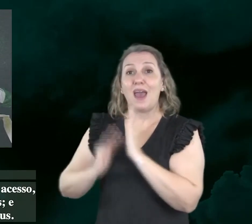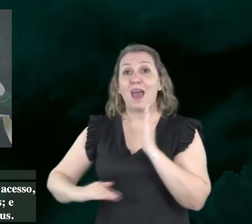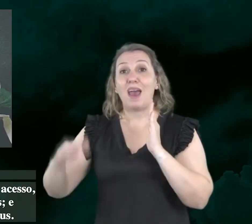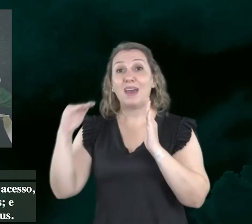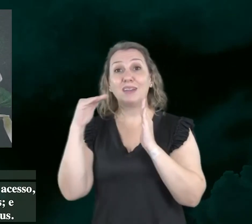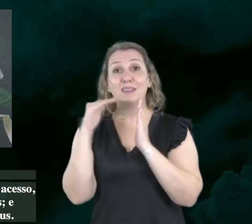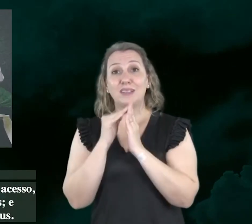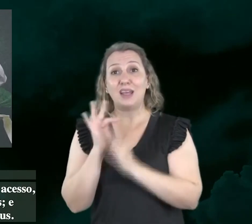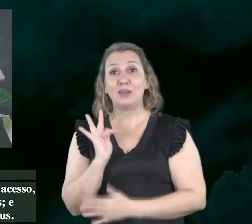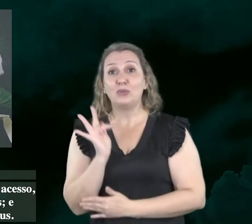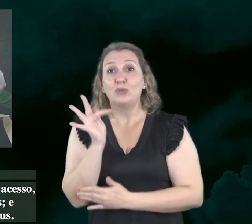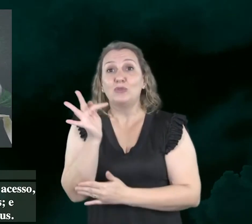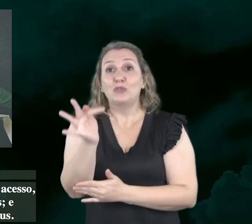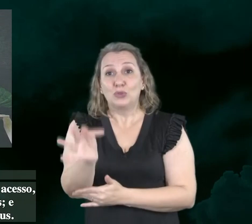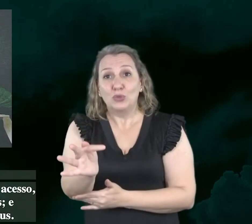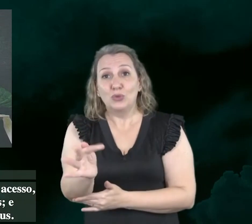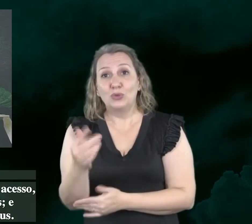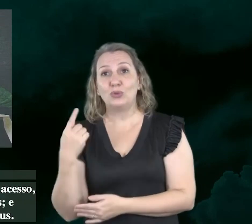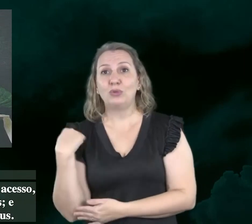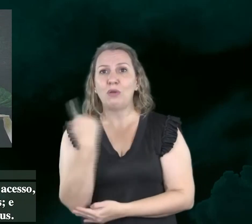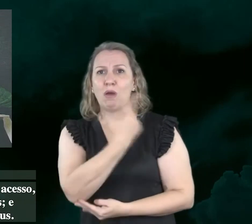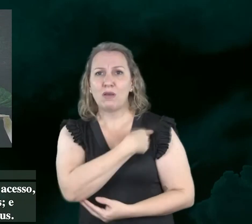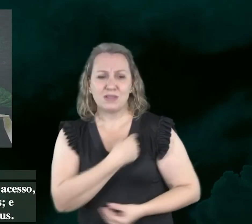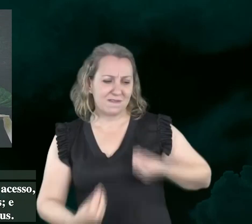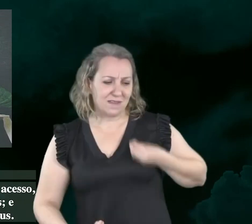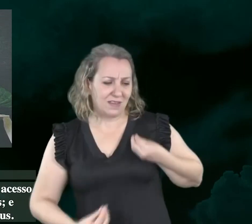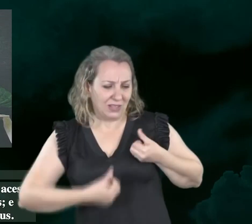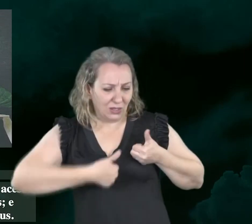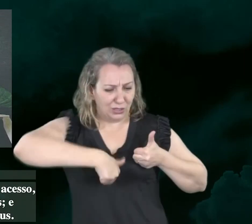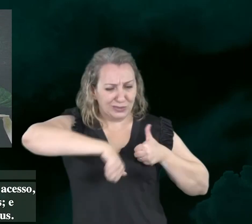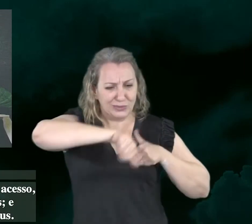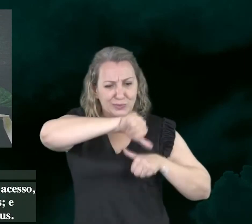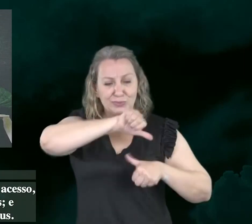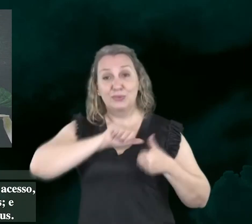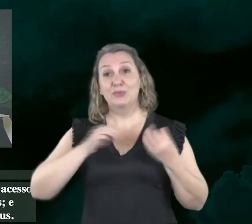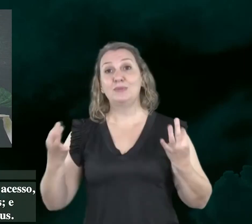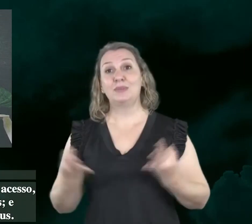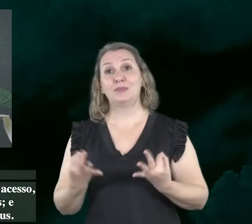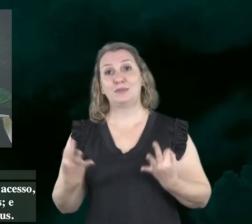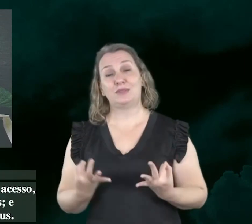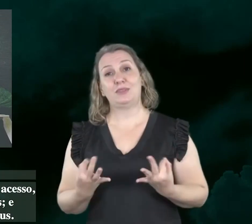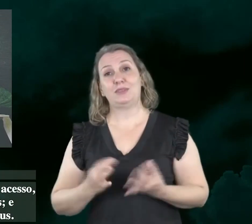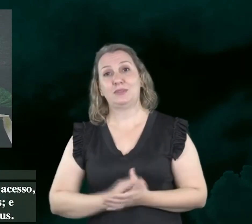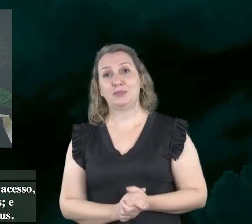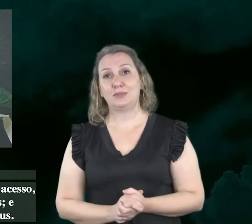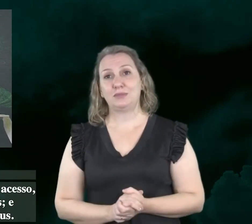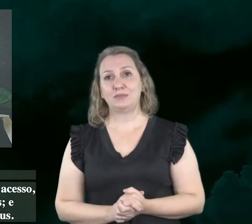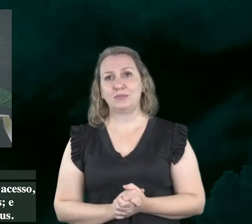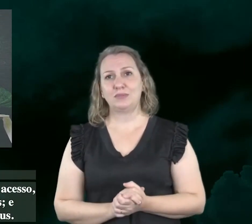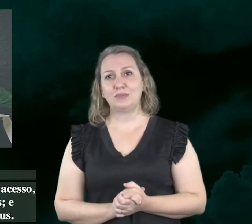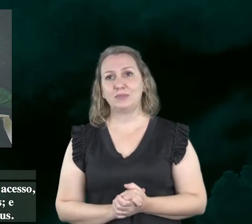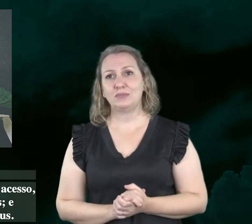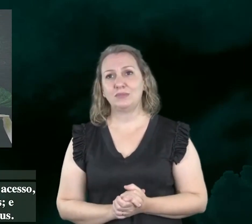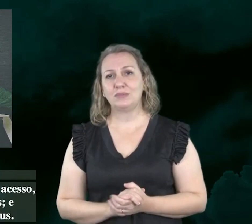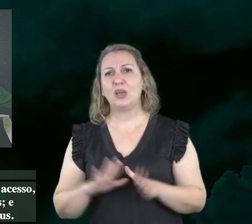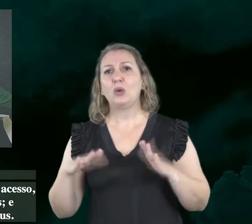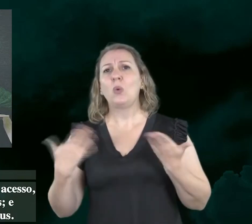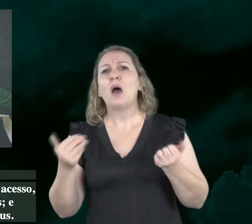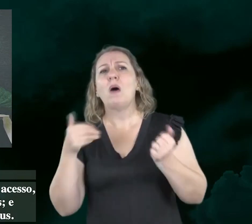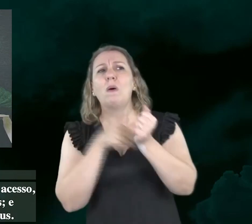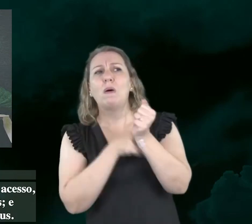final da perfeição da maturidade. Então, queridos irmãos, o segredo é